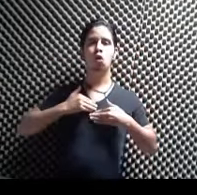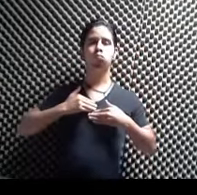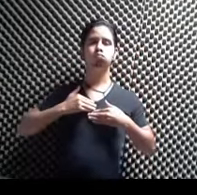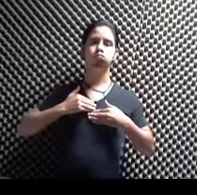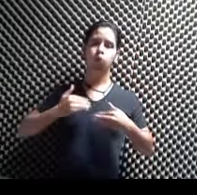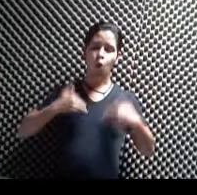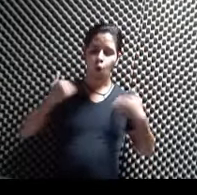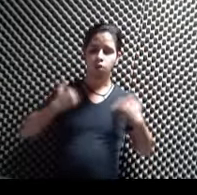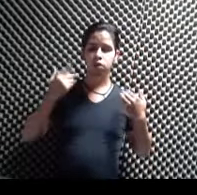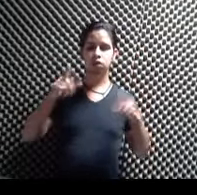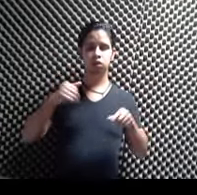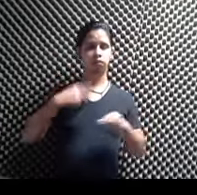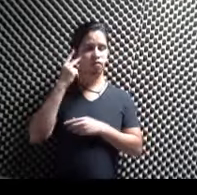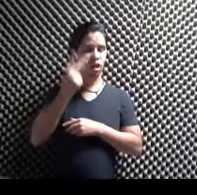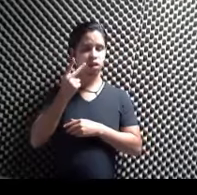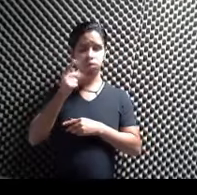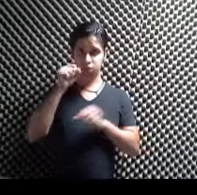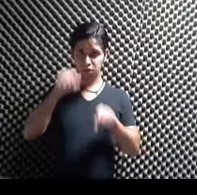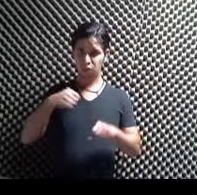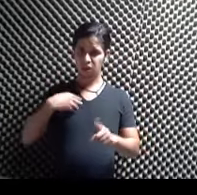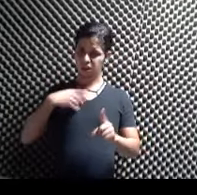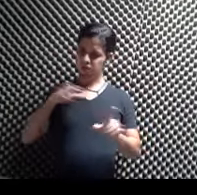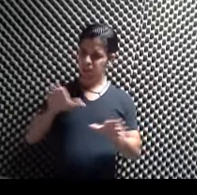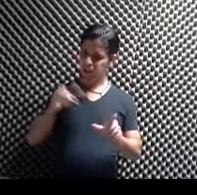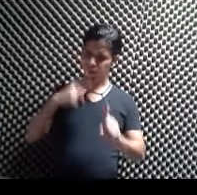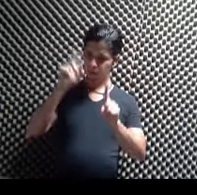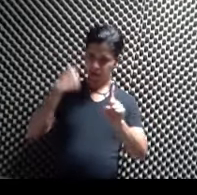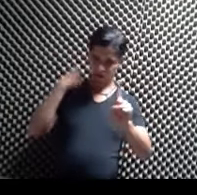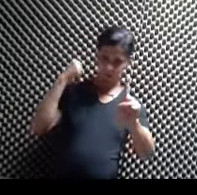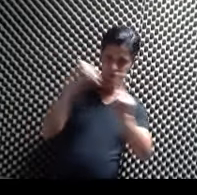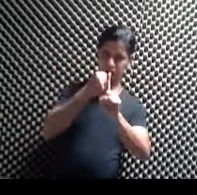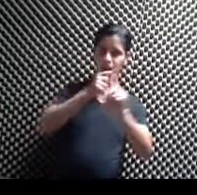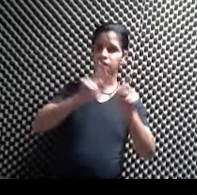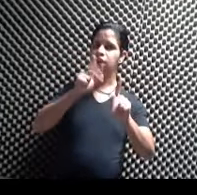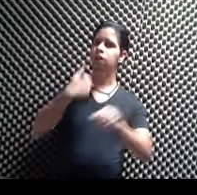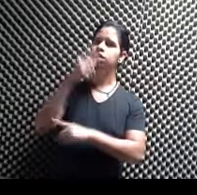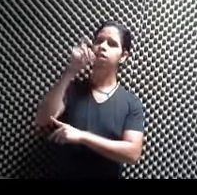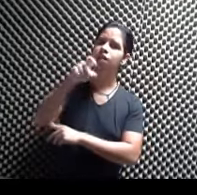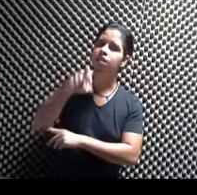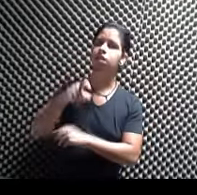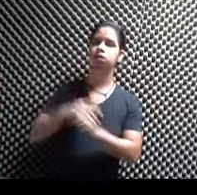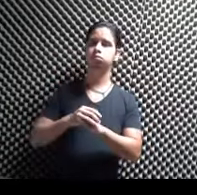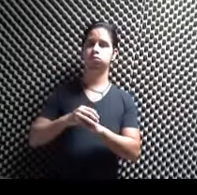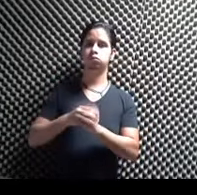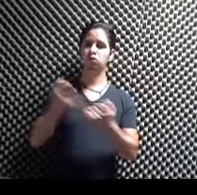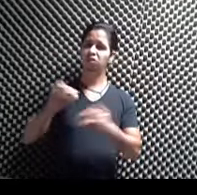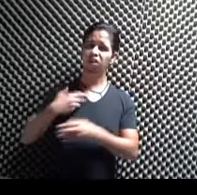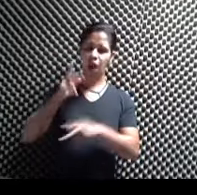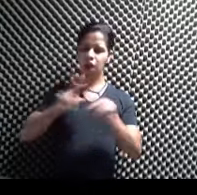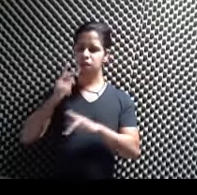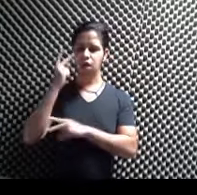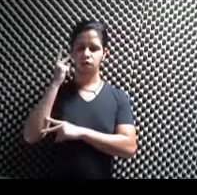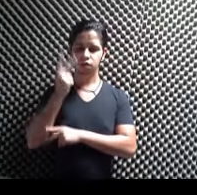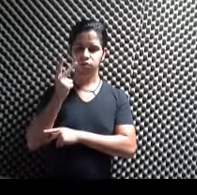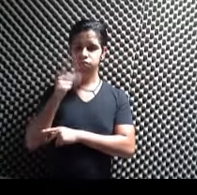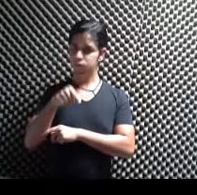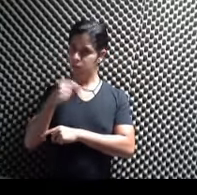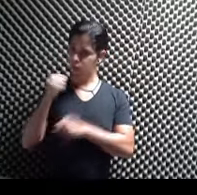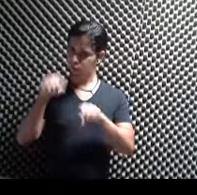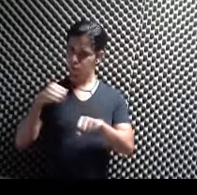puede hacer algo para impactar a las vidas de otras personas que están en necesidad. Yo quiero que ellos vean, ¿no? Que pueden